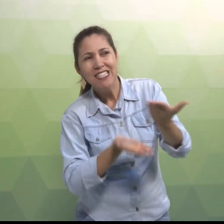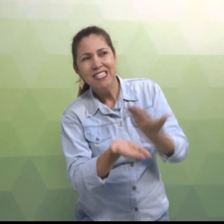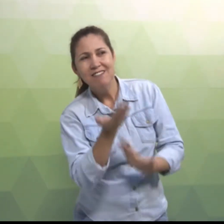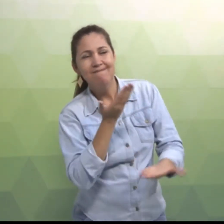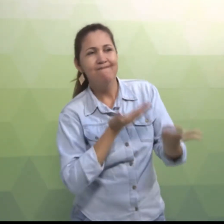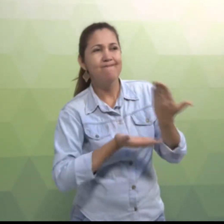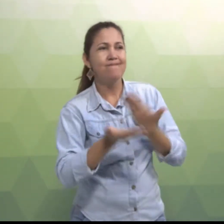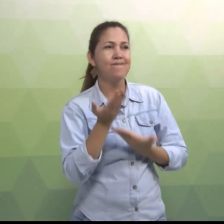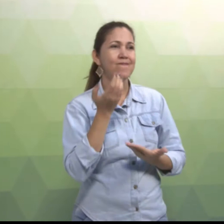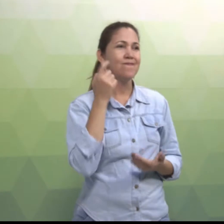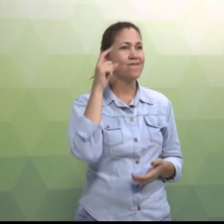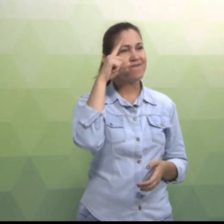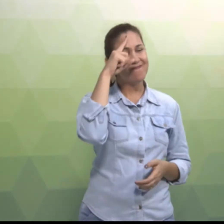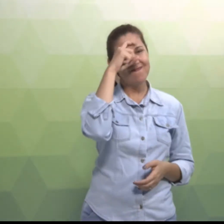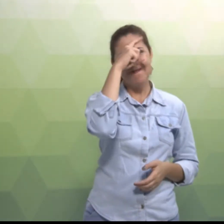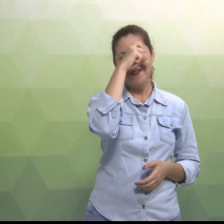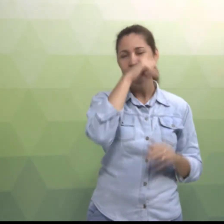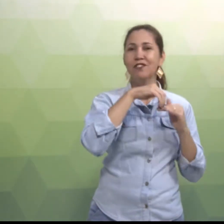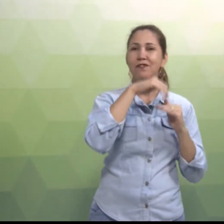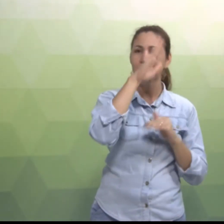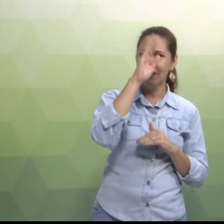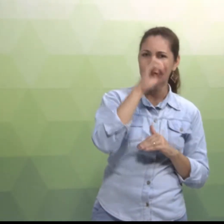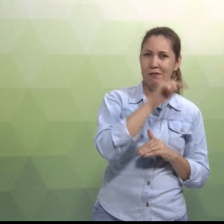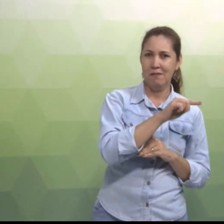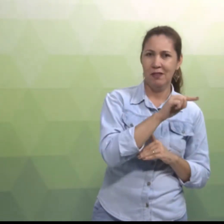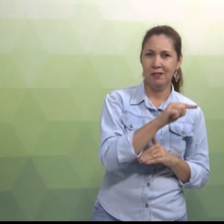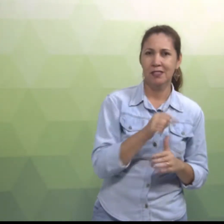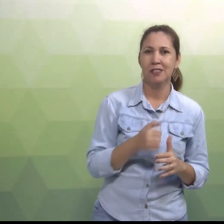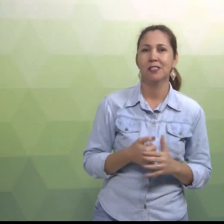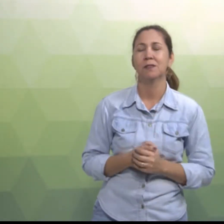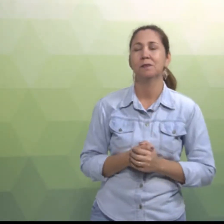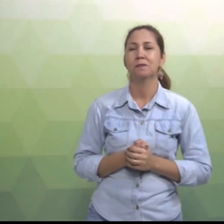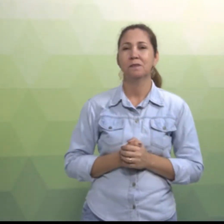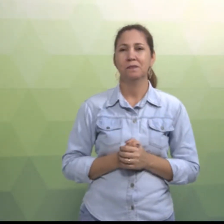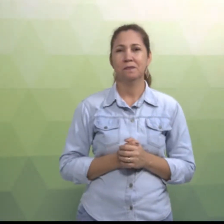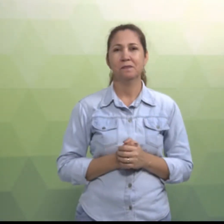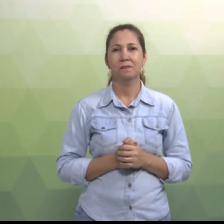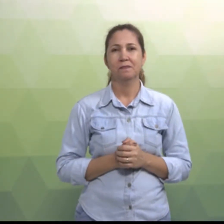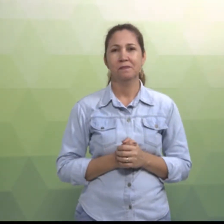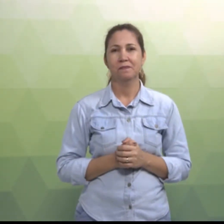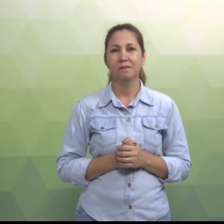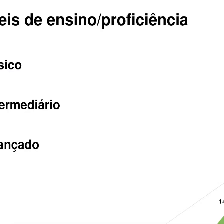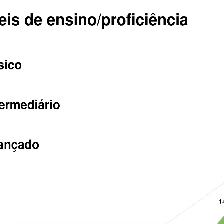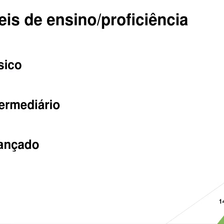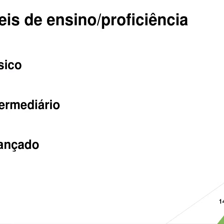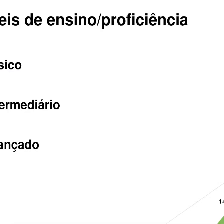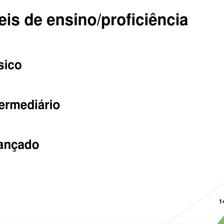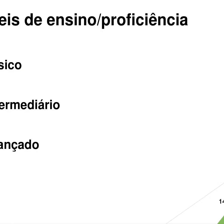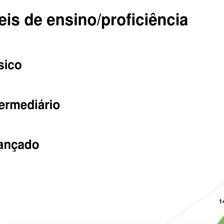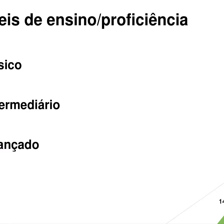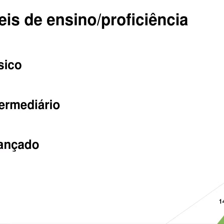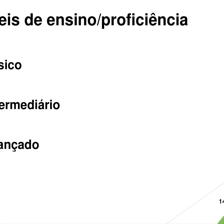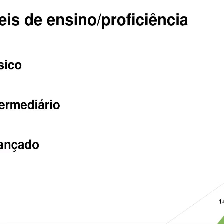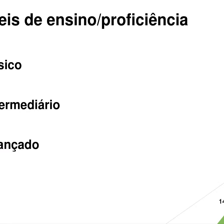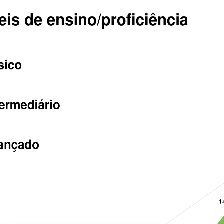No contexto social, há dificuldades para conversar, para interagir, é mais difícil.